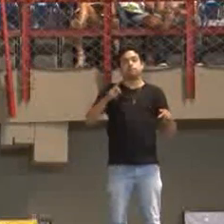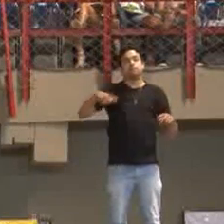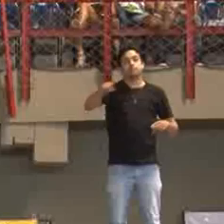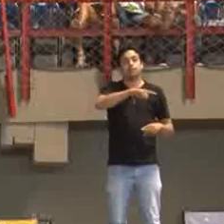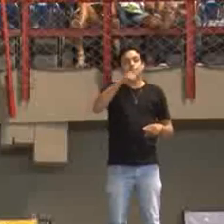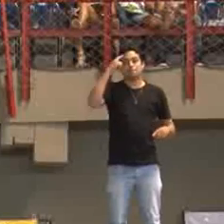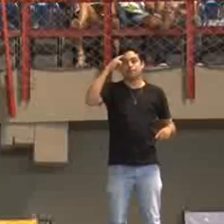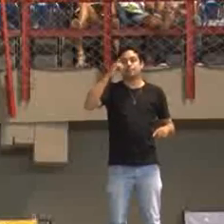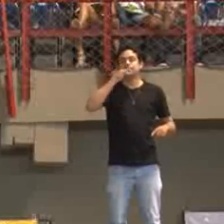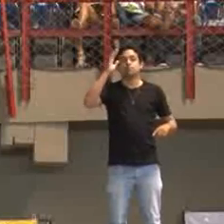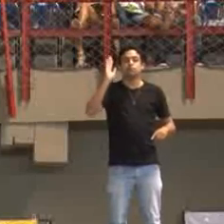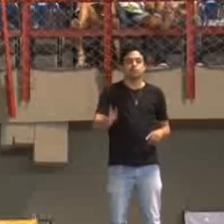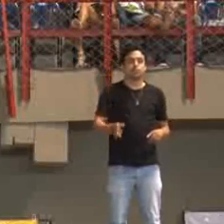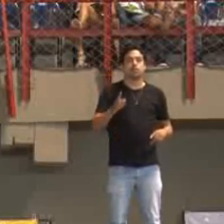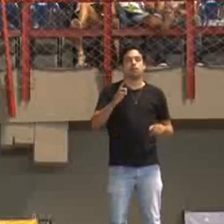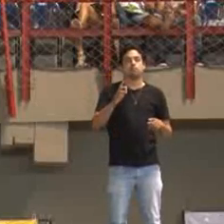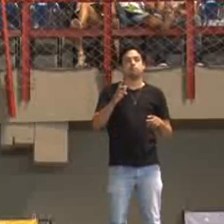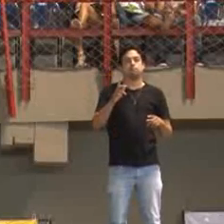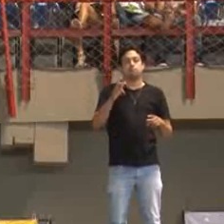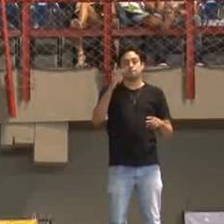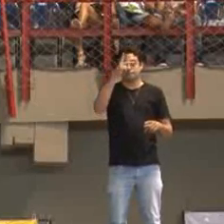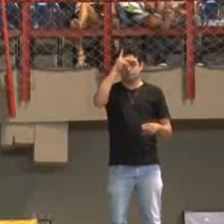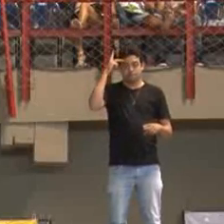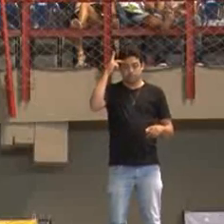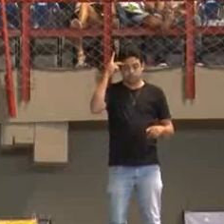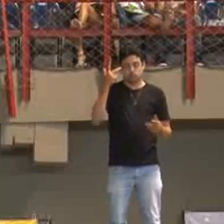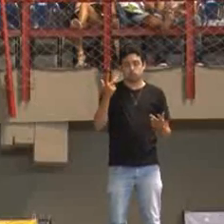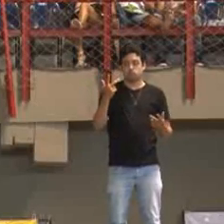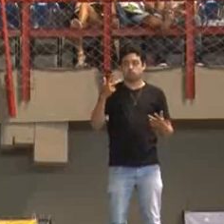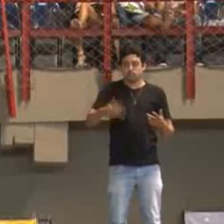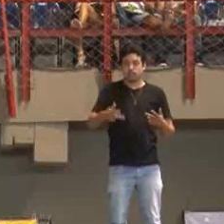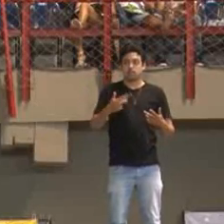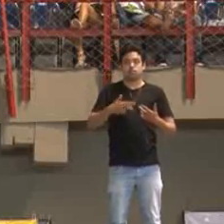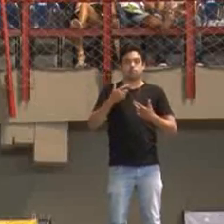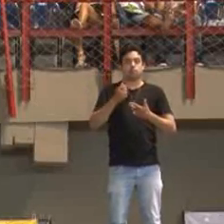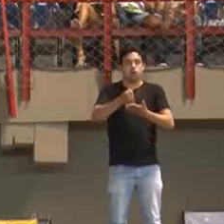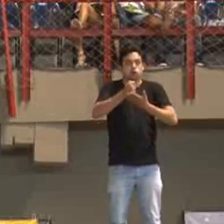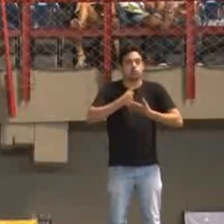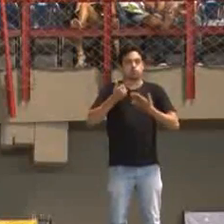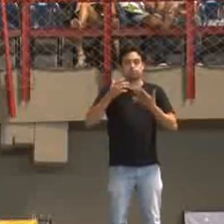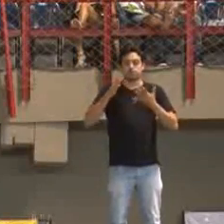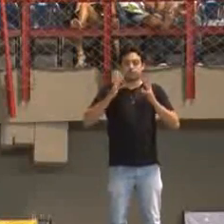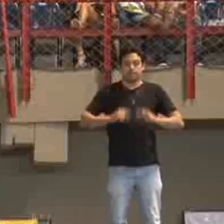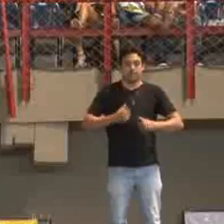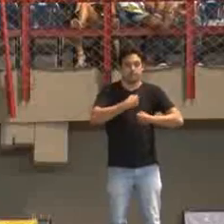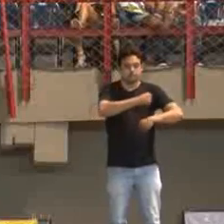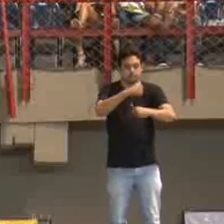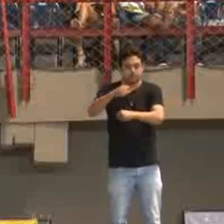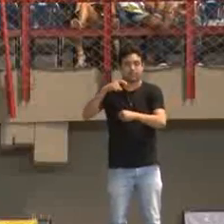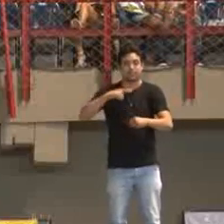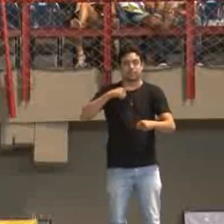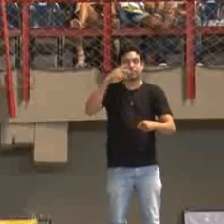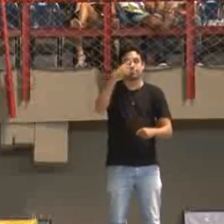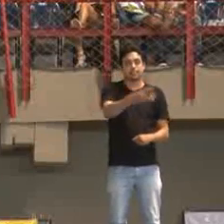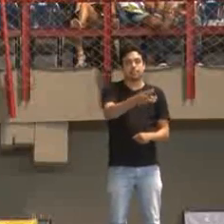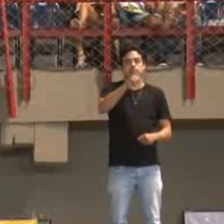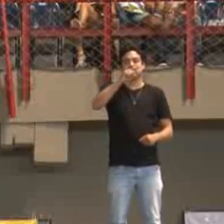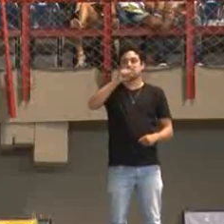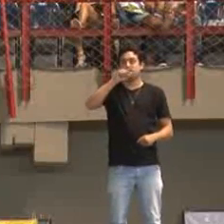Gente, os meninos que auxiliam na limpeza teriam que juntar